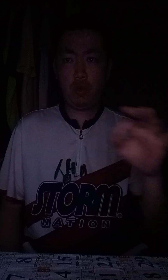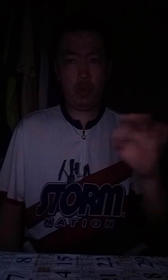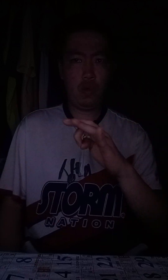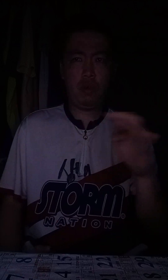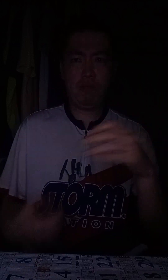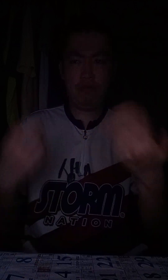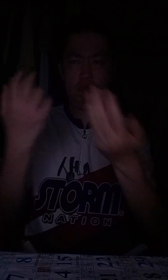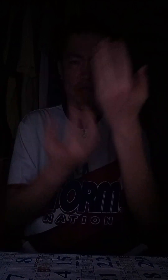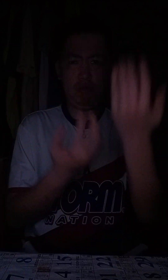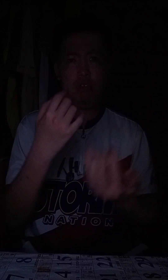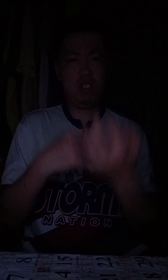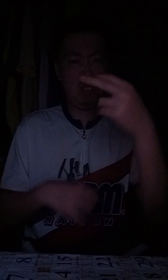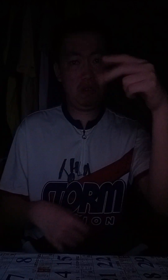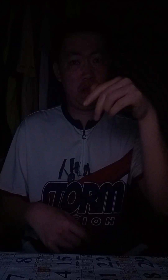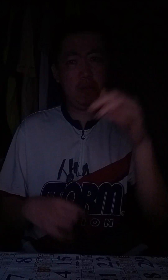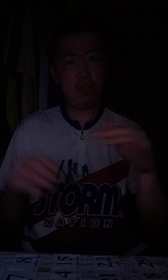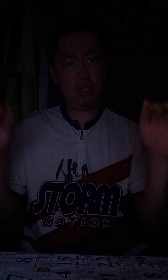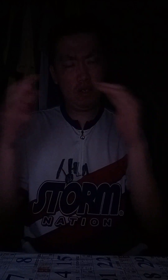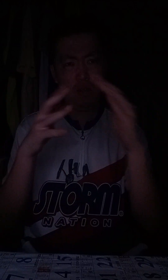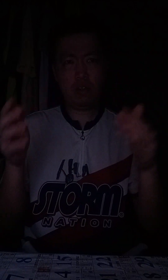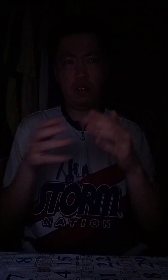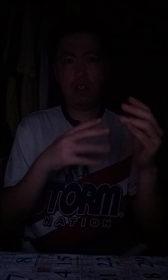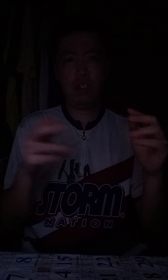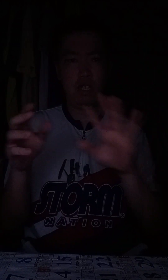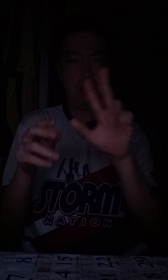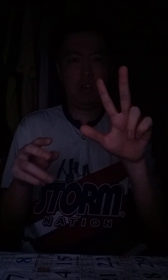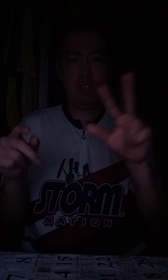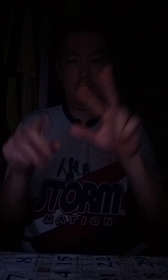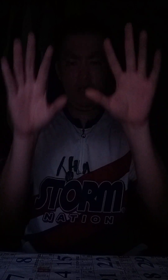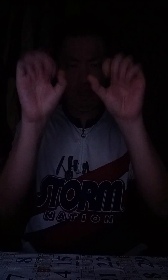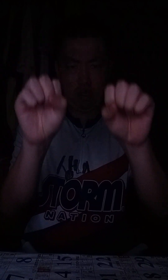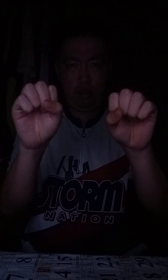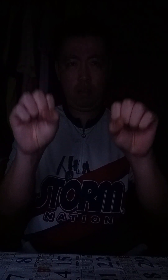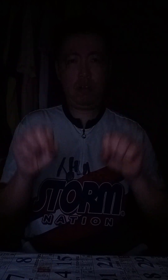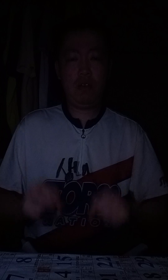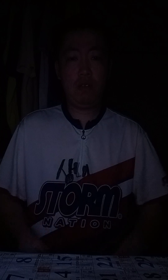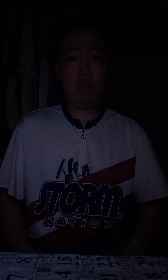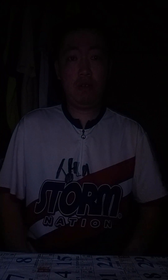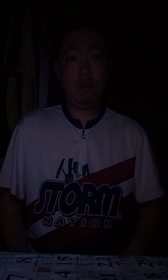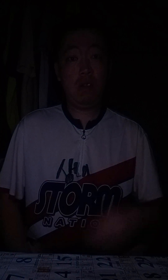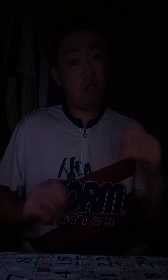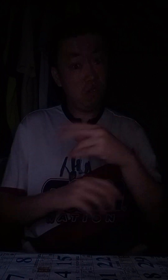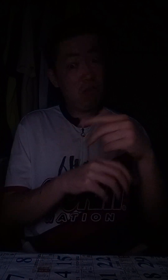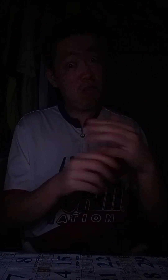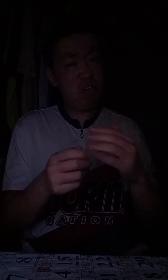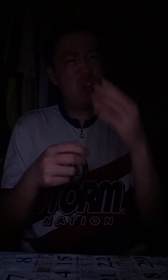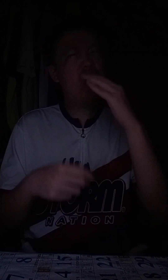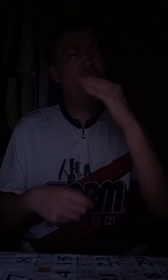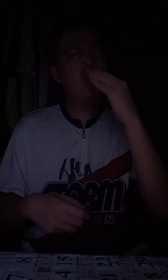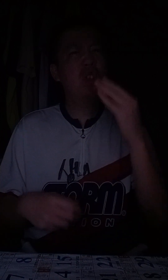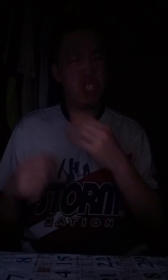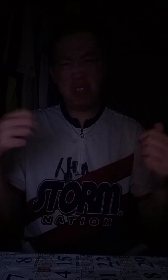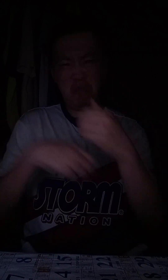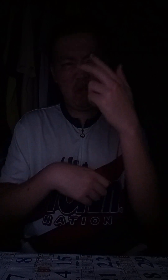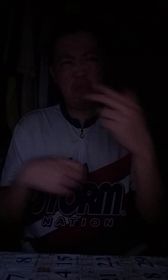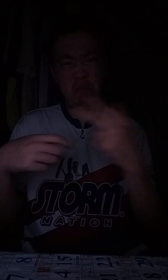나 600만 원의 재산 피해를 낸 뒤 30분 만에 꺼졌습니다. 경찰은 술을 마시고 다툰 공장 주인의